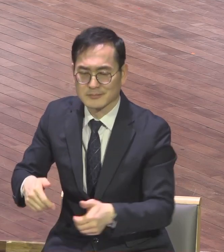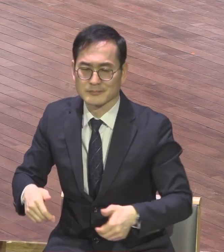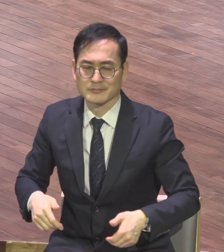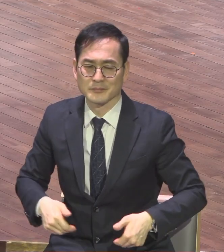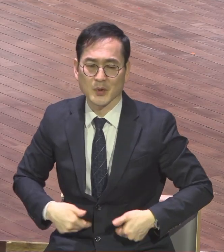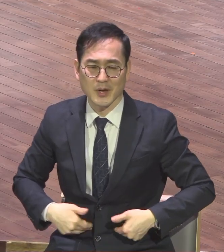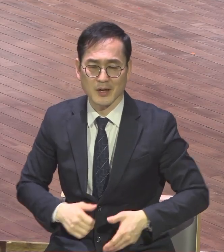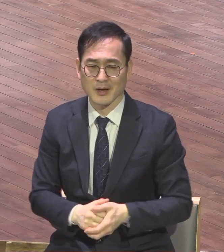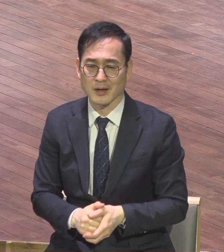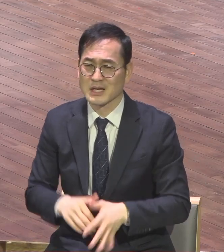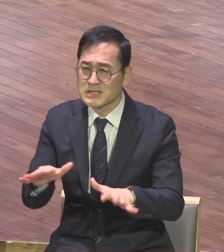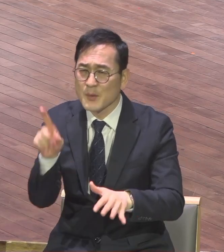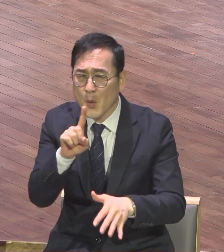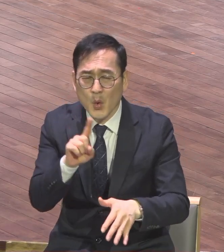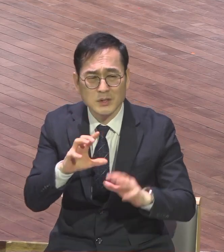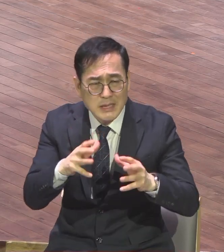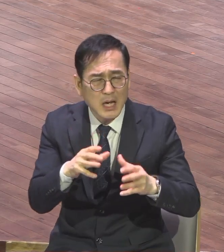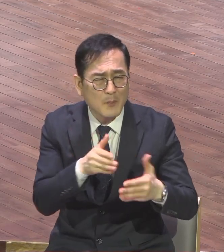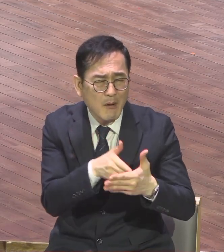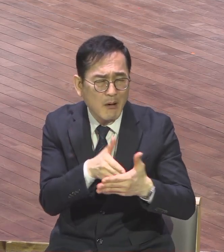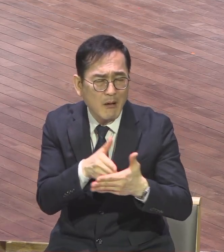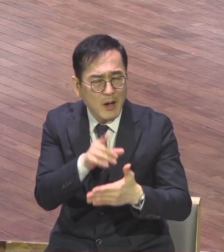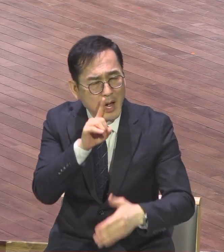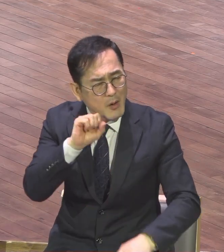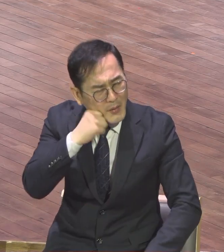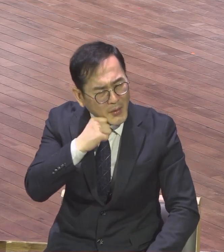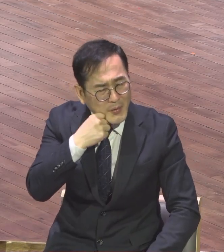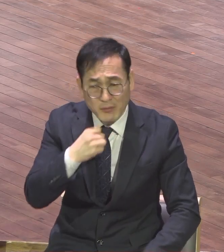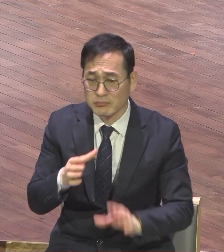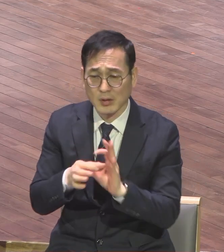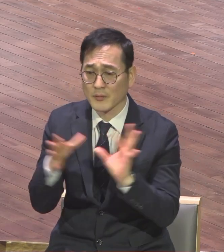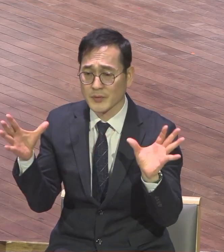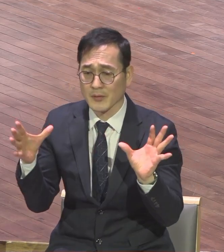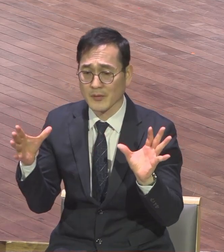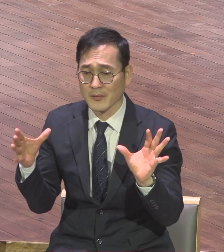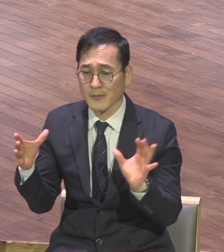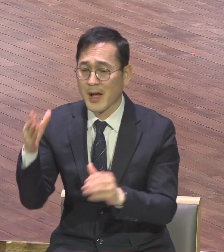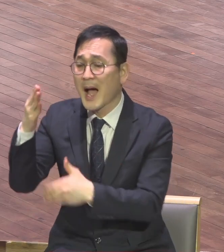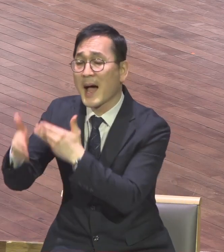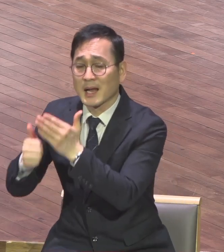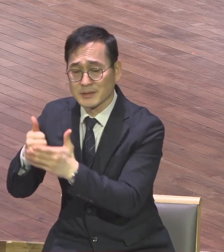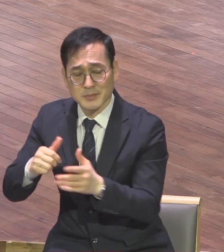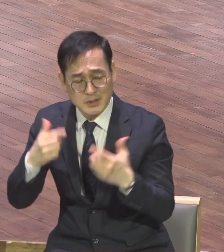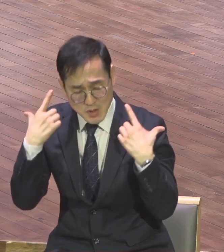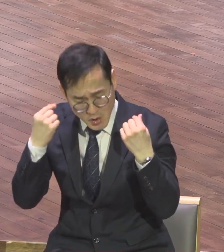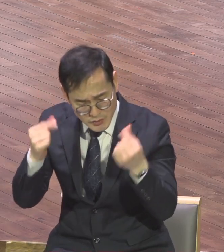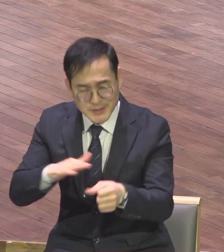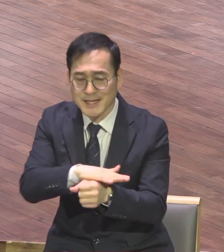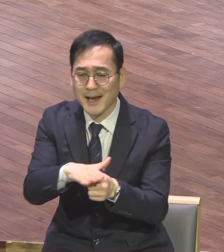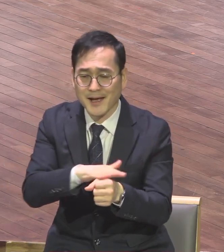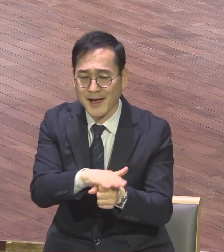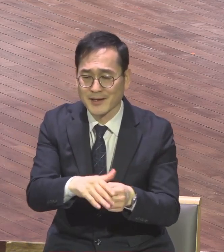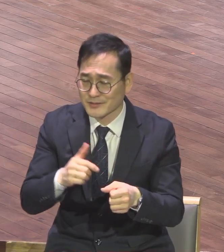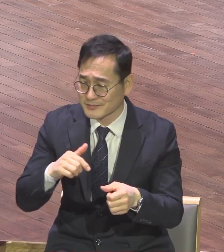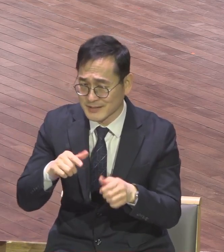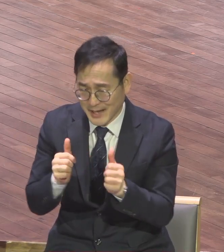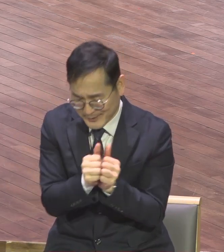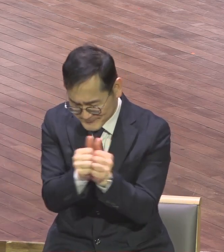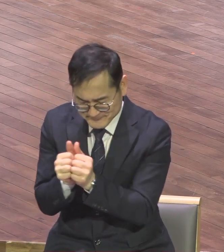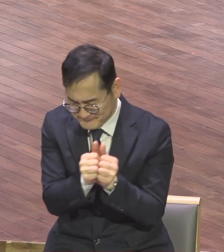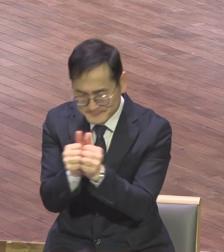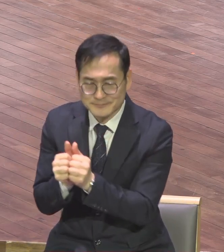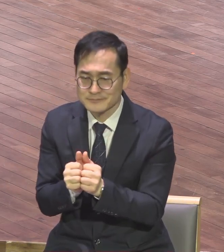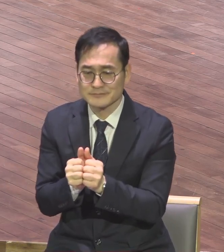상관없습니다. 하나님은 그리스도 예수를 주인 삼은 우리를 지금도 원래 형상대로 회복하고 계십니다. 복음의